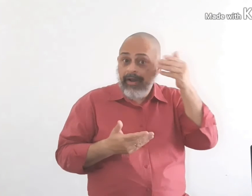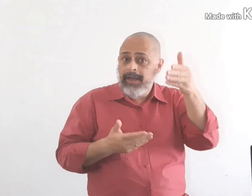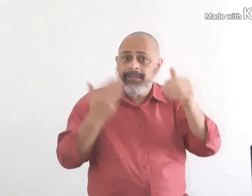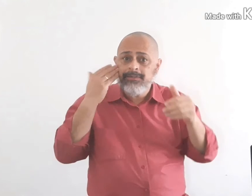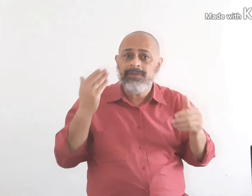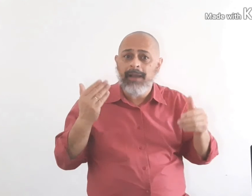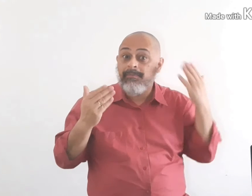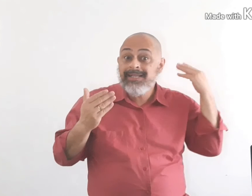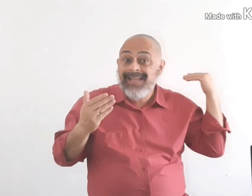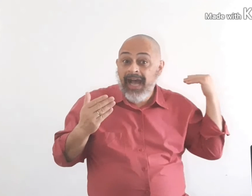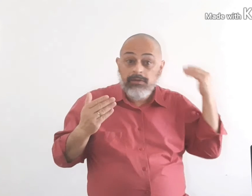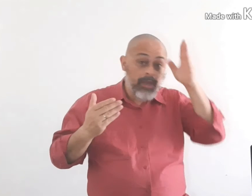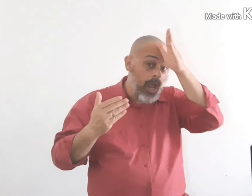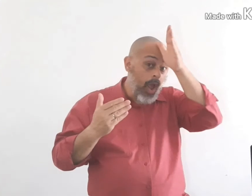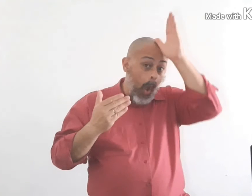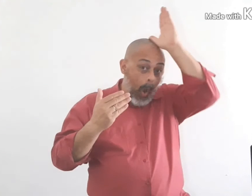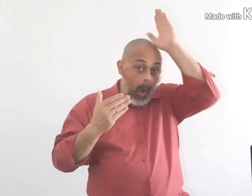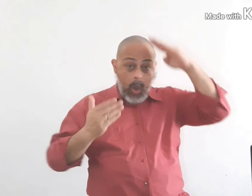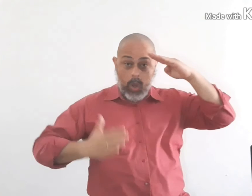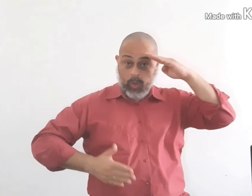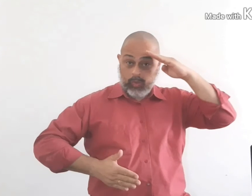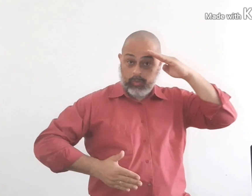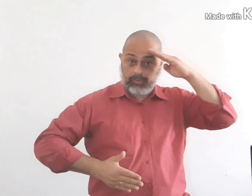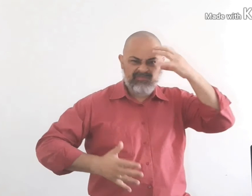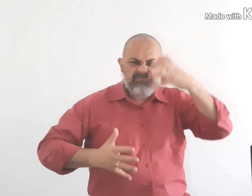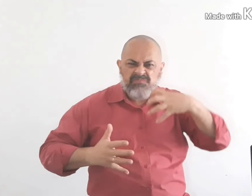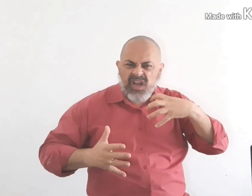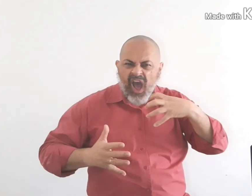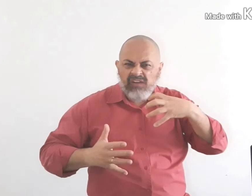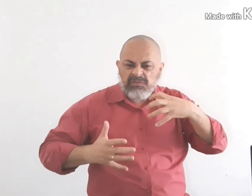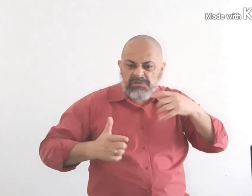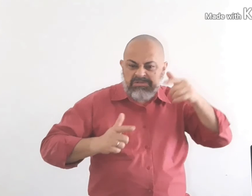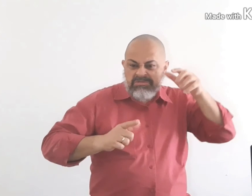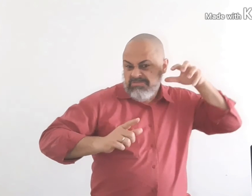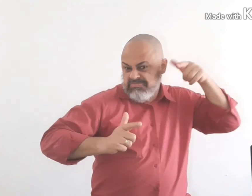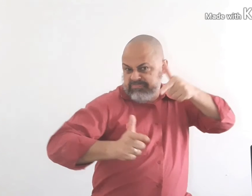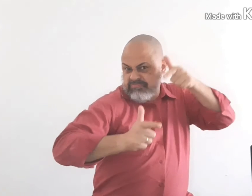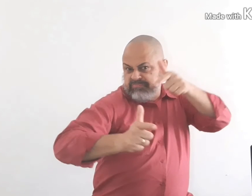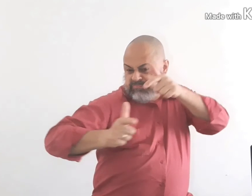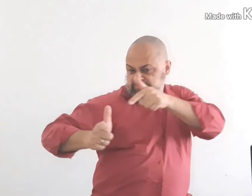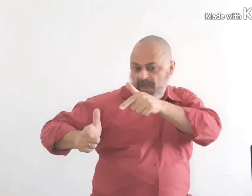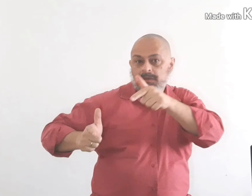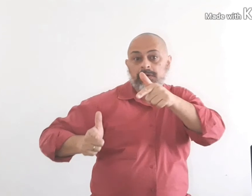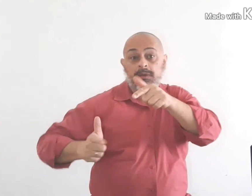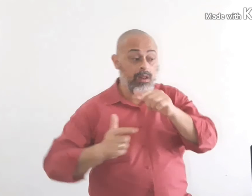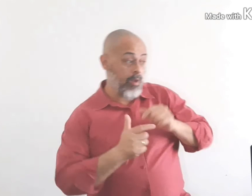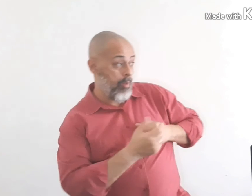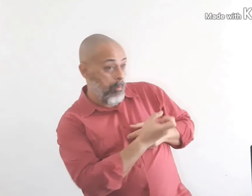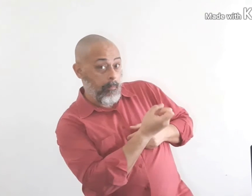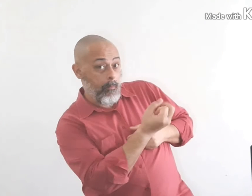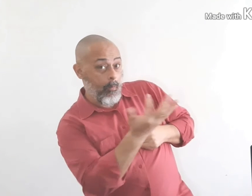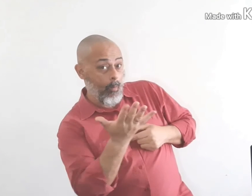vai ver o tempo que eles enfrentam. Quantas dificuldades. É só você ler a primeira carta de Pedro que você vai ver todas as